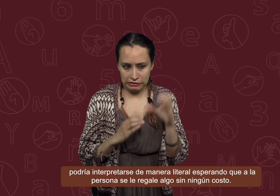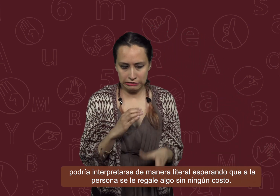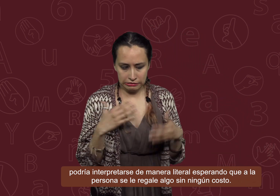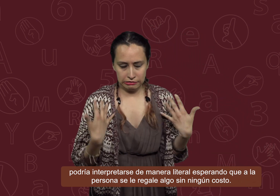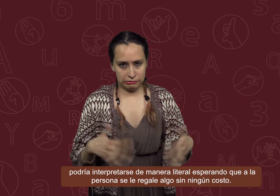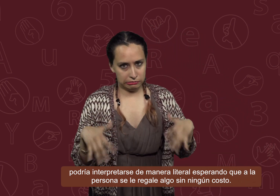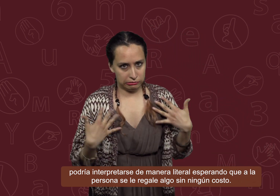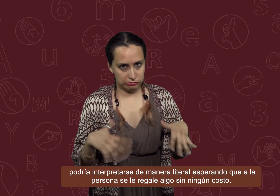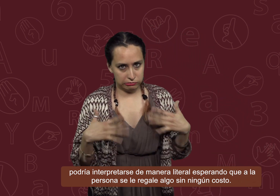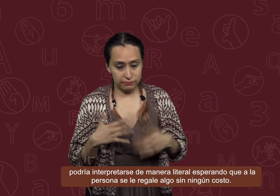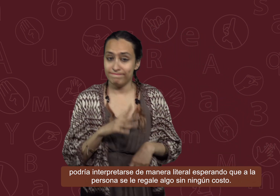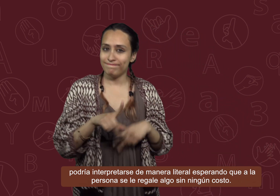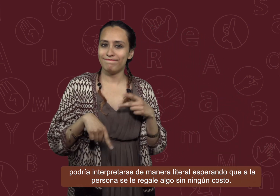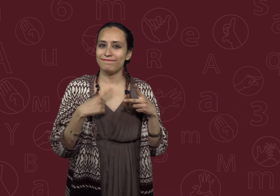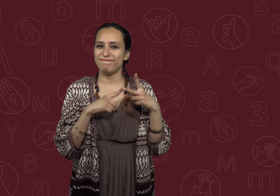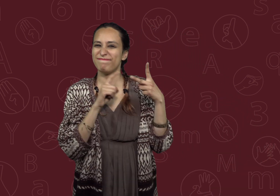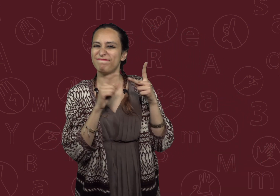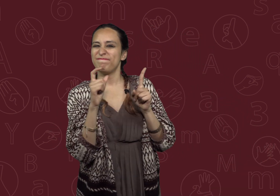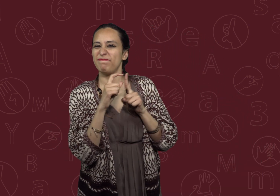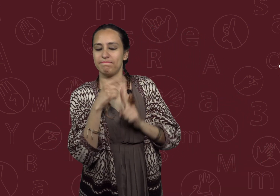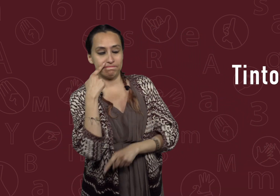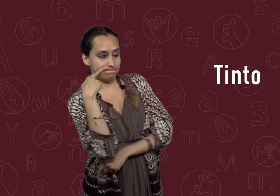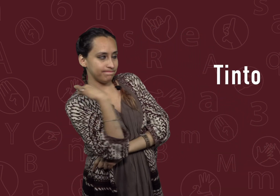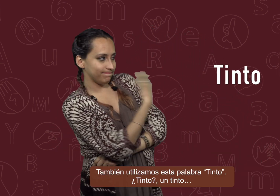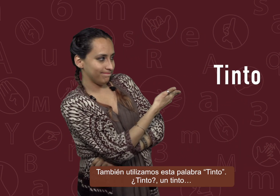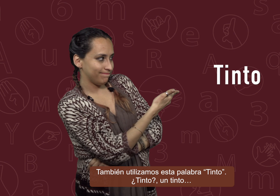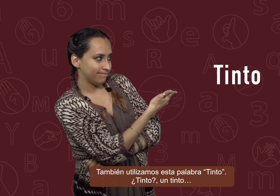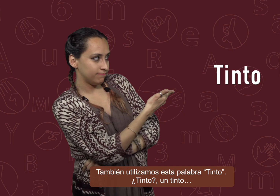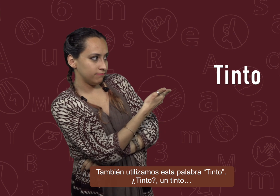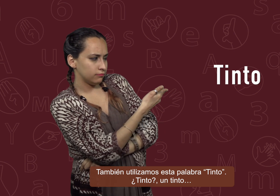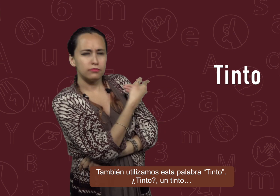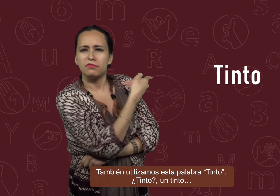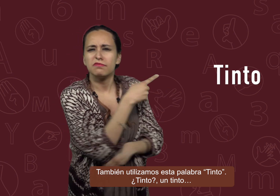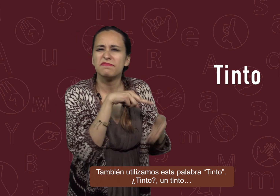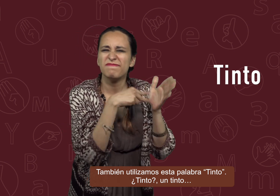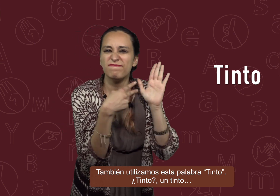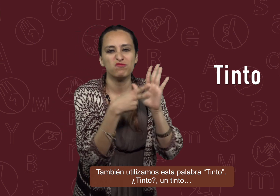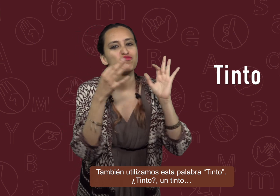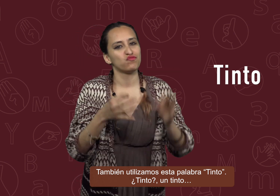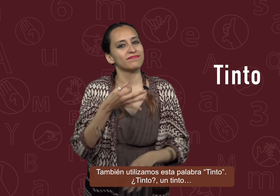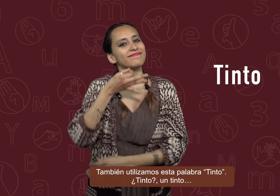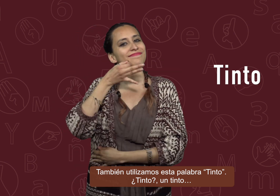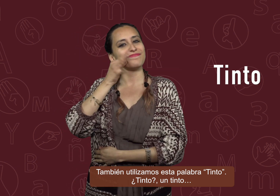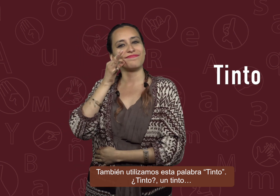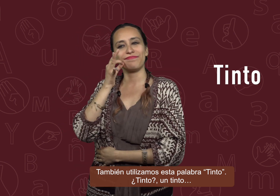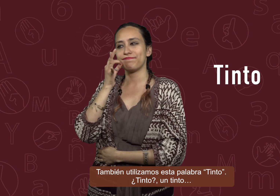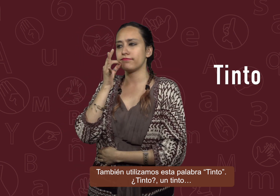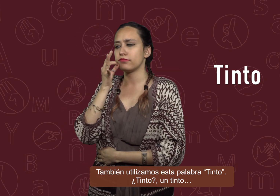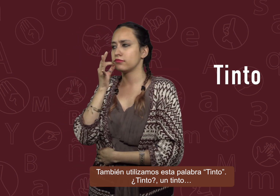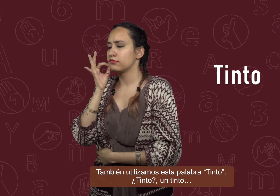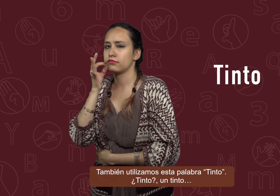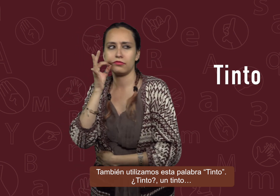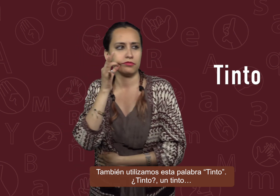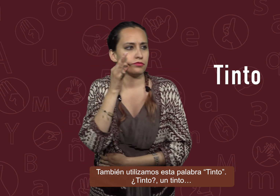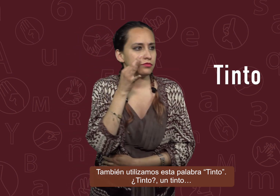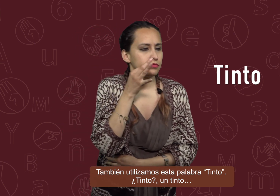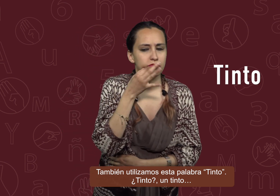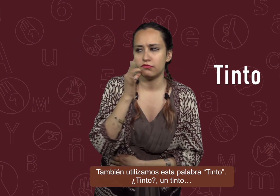persona se le regale algo sin ningún costo. También utilizamos esta palabra, tinto. ¿Tinto? ¿Un